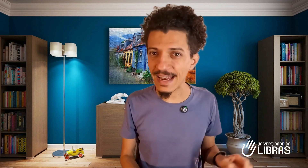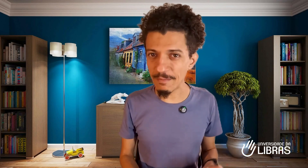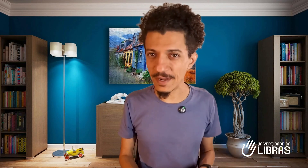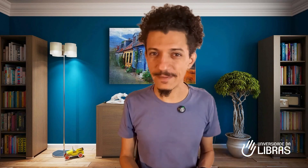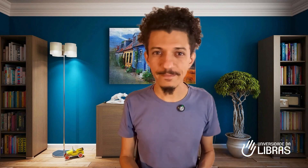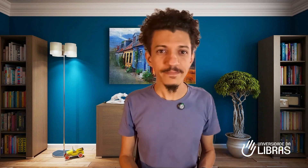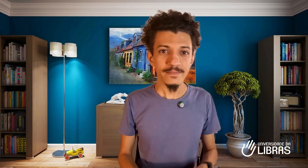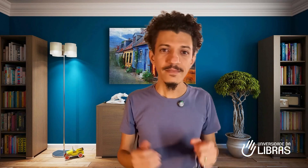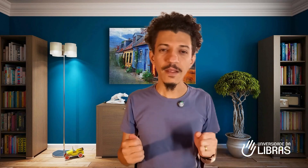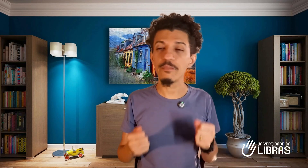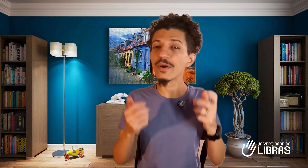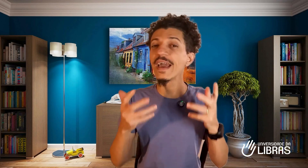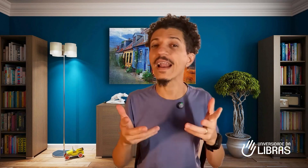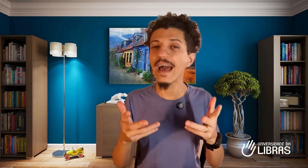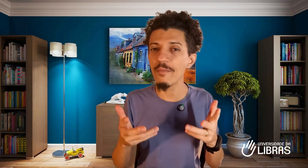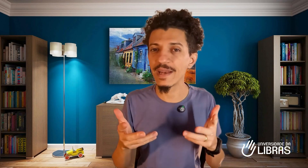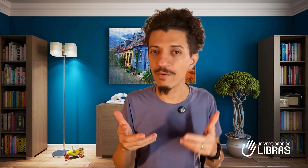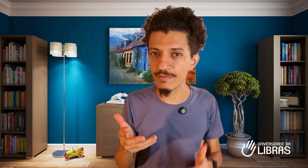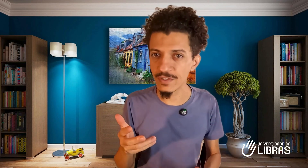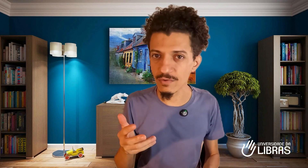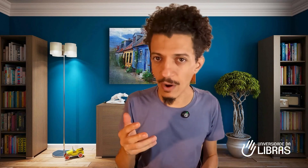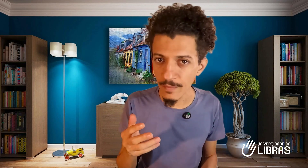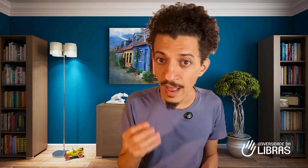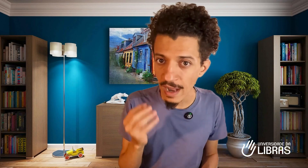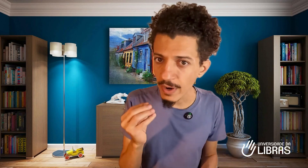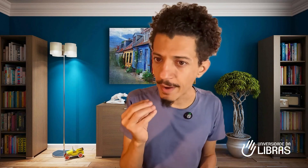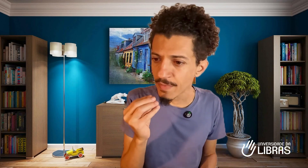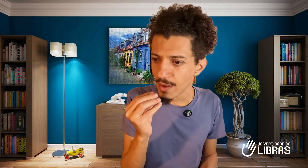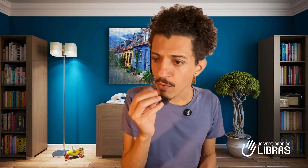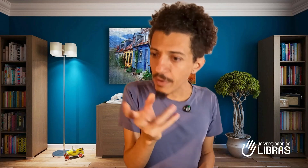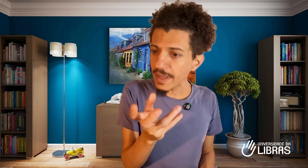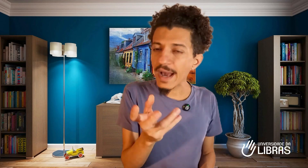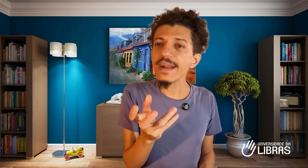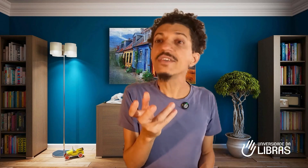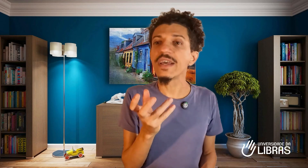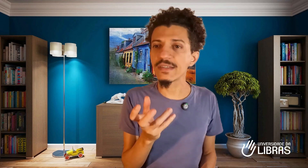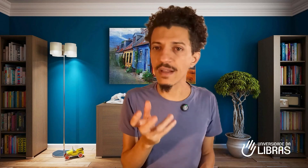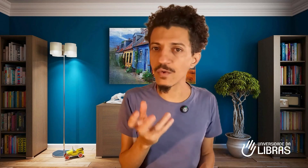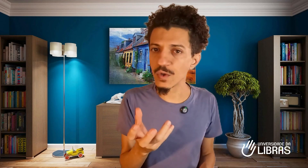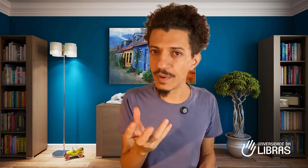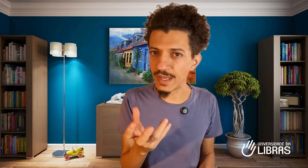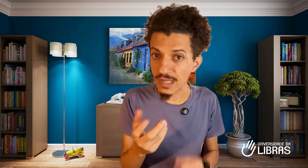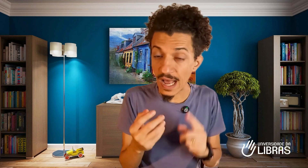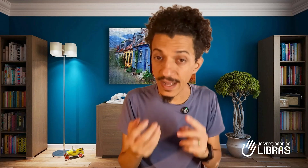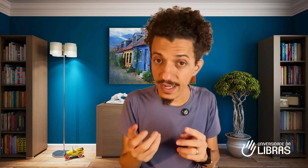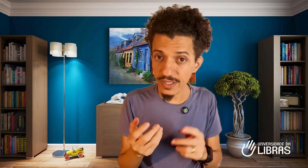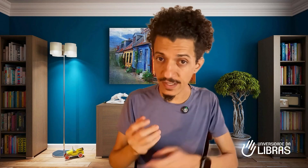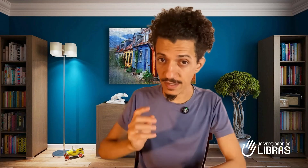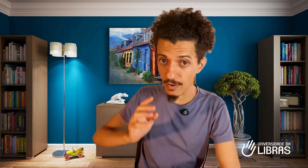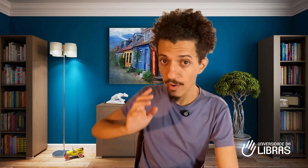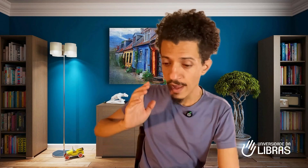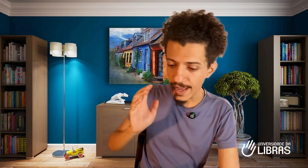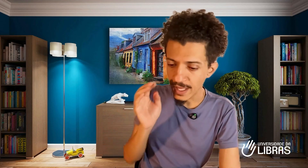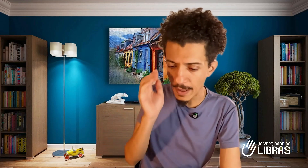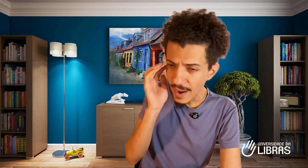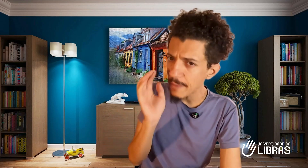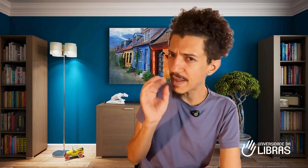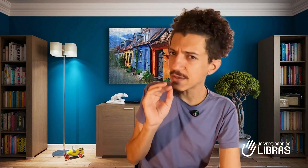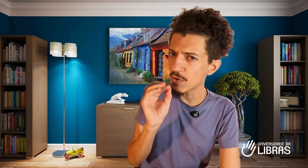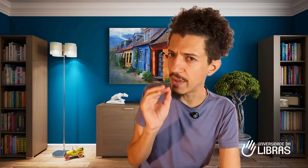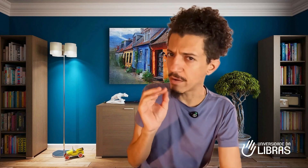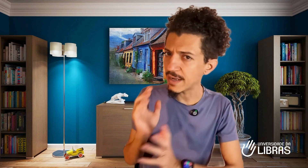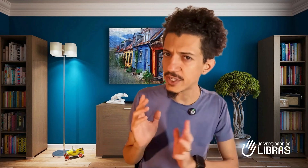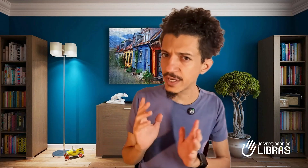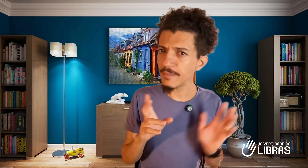na Libras, porque ela é uma língua visual. Agora, qual que é a grande questão sobre isso? A grande questão é que, para e